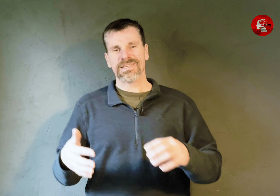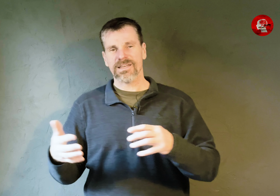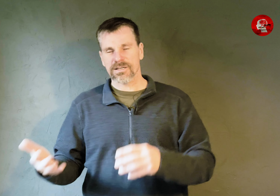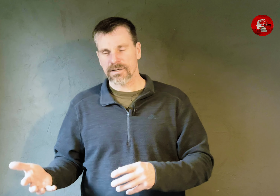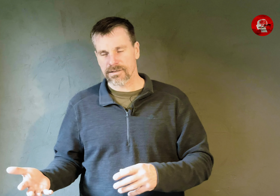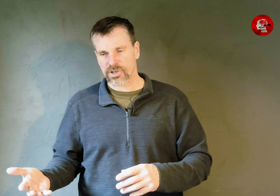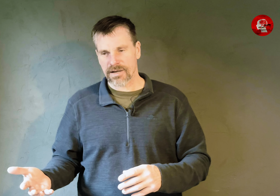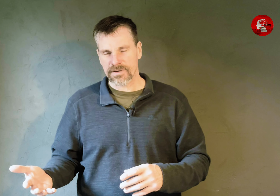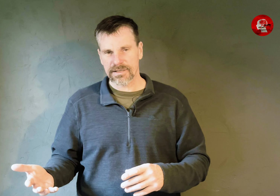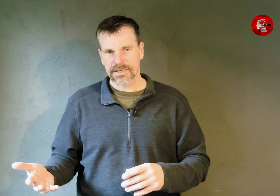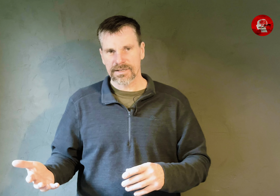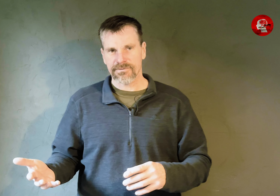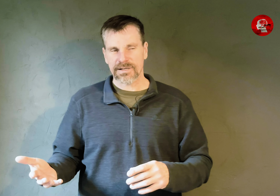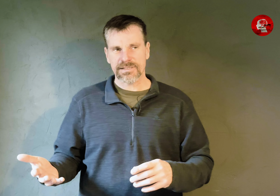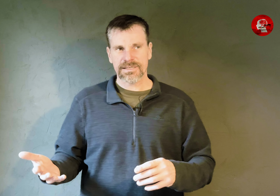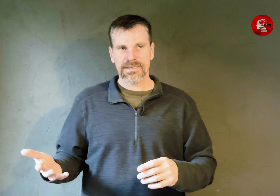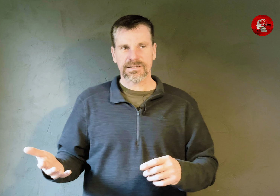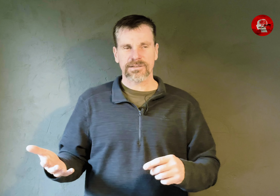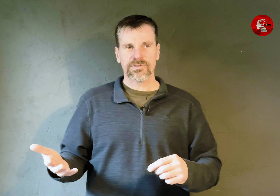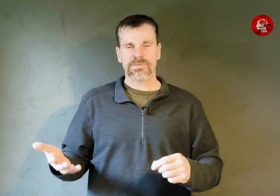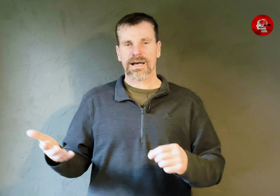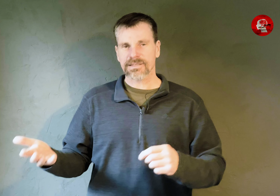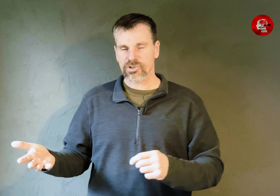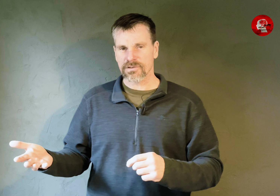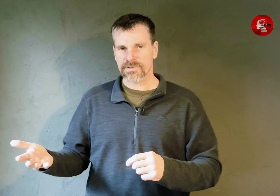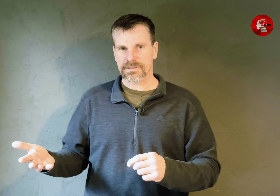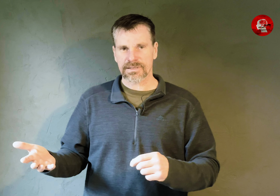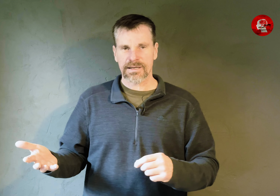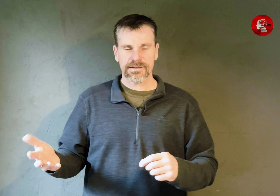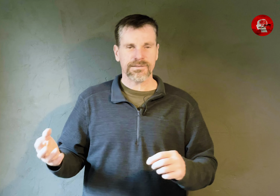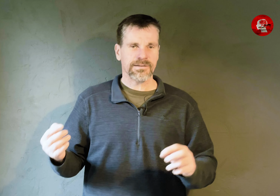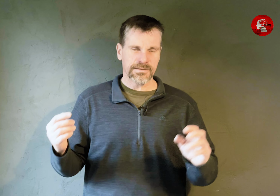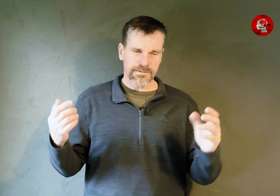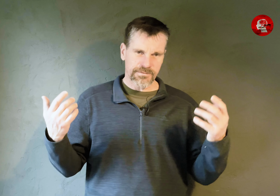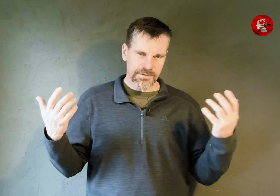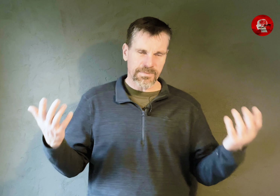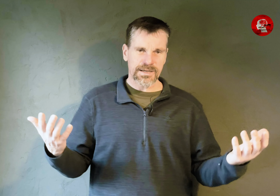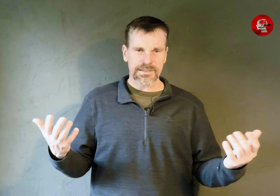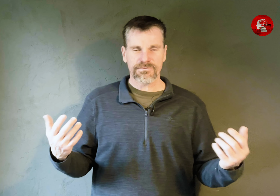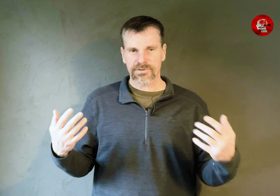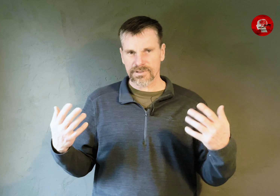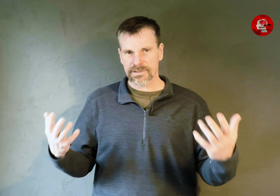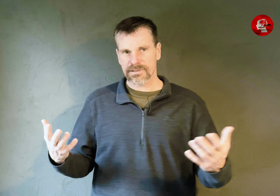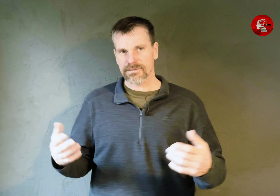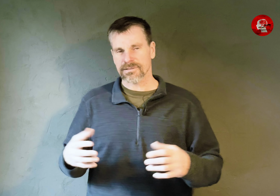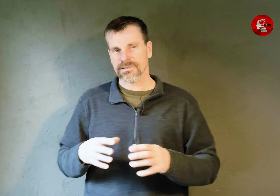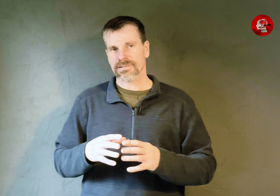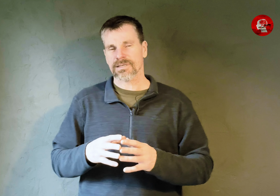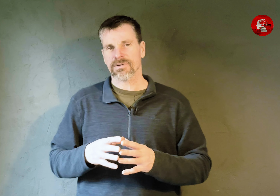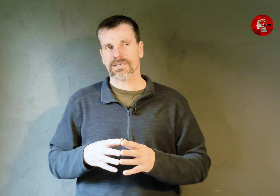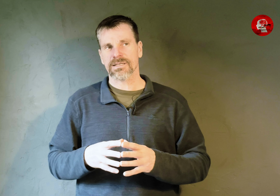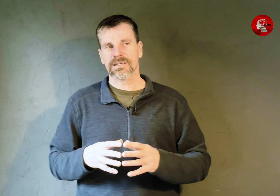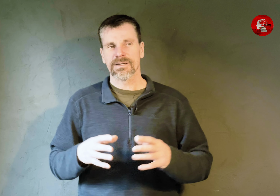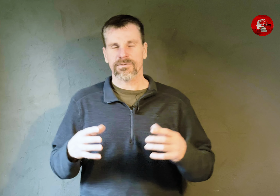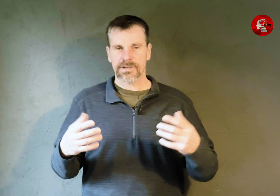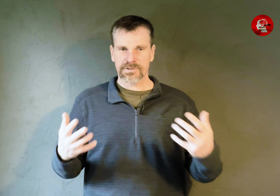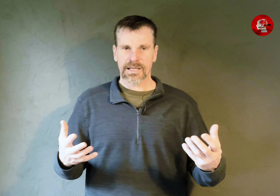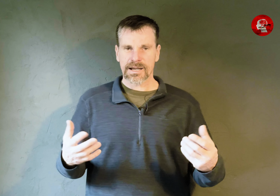se schärfer weil sie natürlich mit der hand geschliffen ist ja die meisten von euch die dieses thema kennen und damit lange